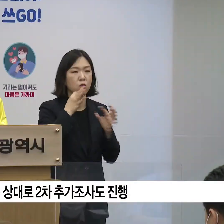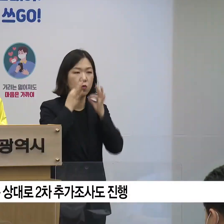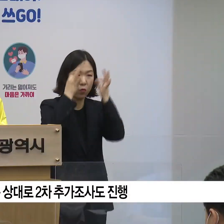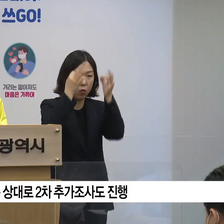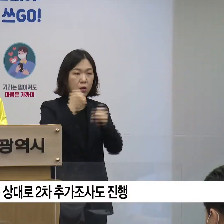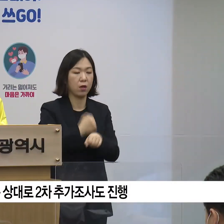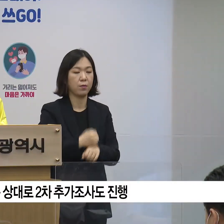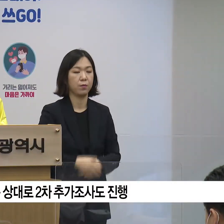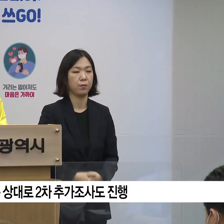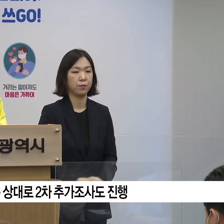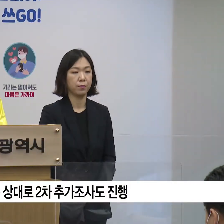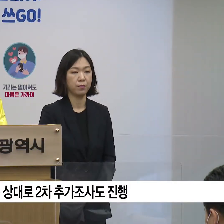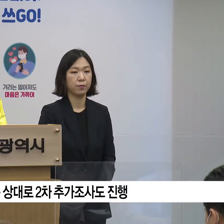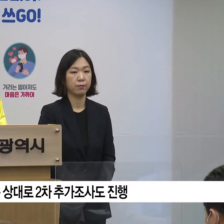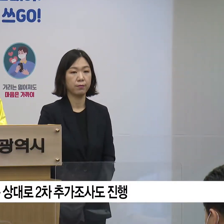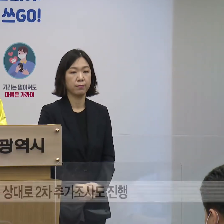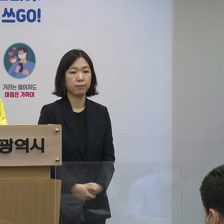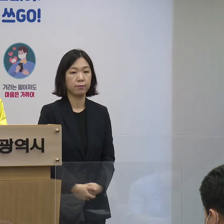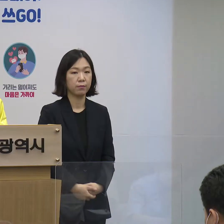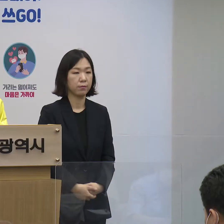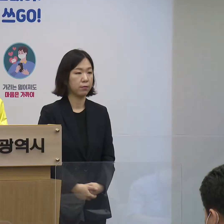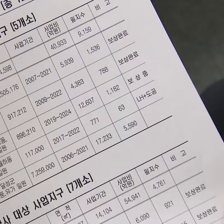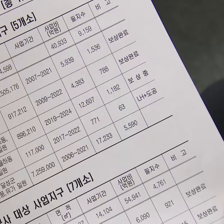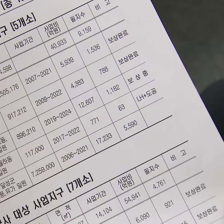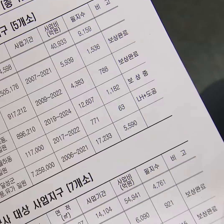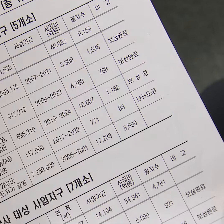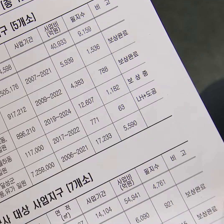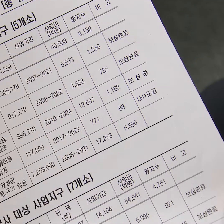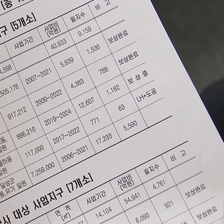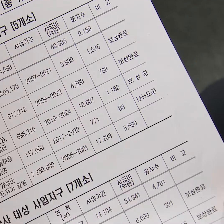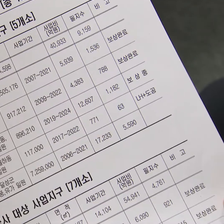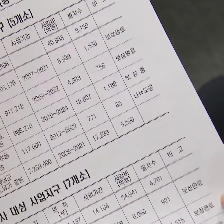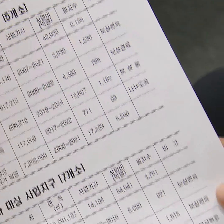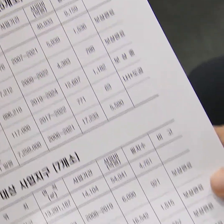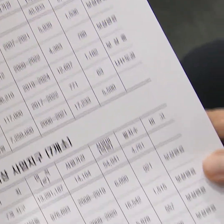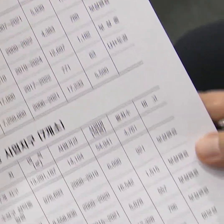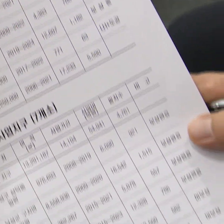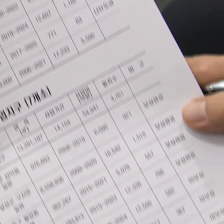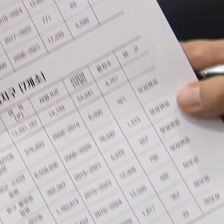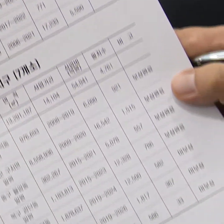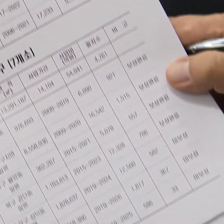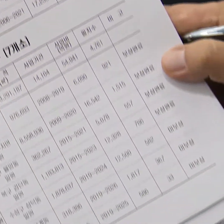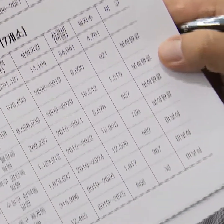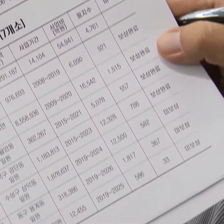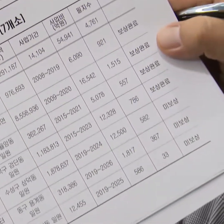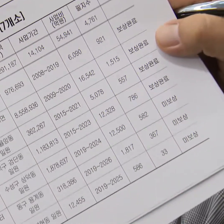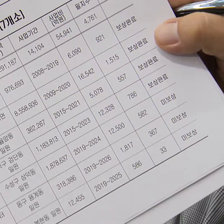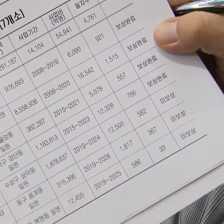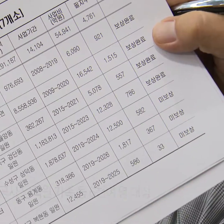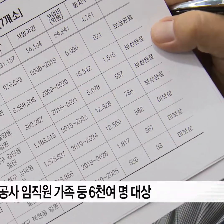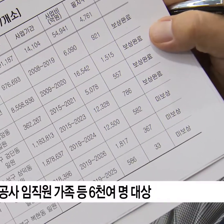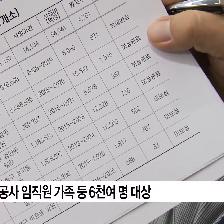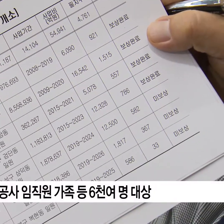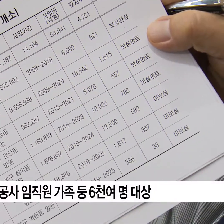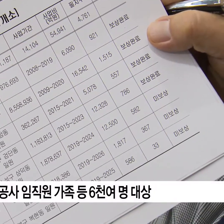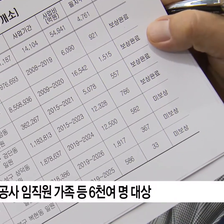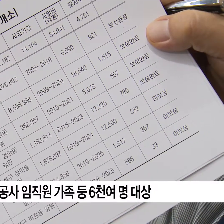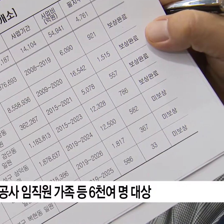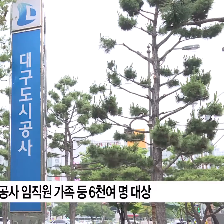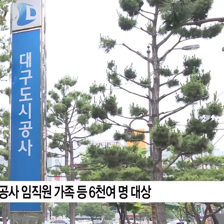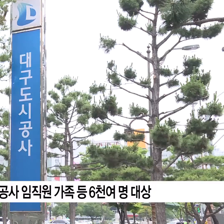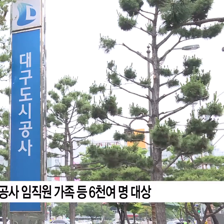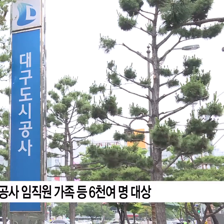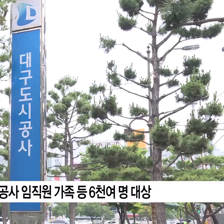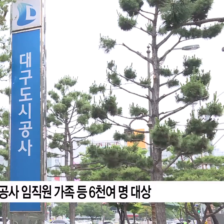말까지 진행할 계획입니다. 2차 조사 대상은 시와 구군 5급 이상 간부 공무원 1,385명